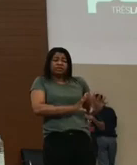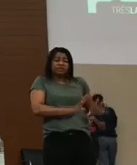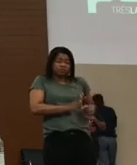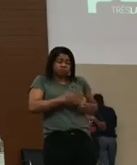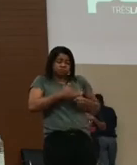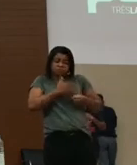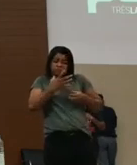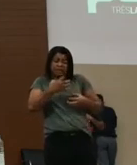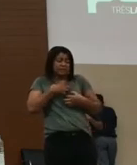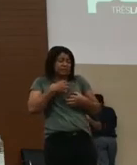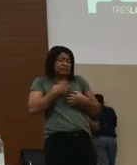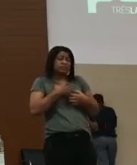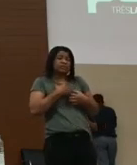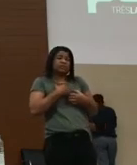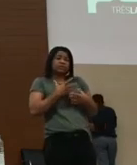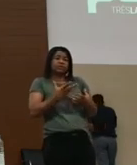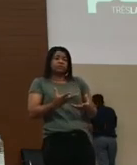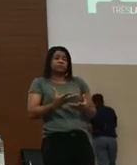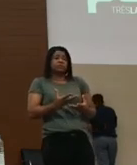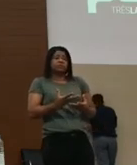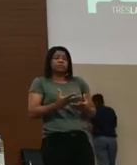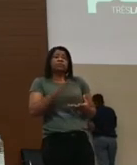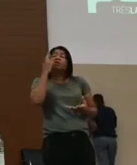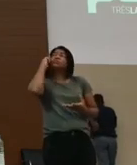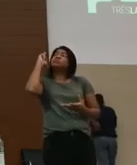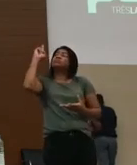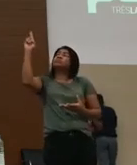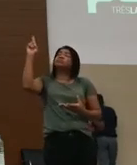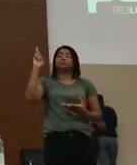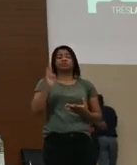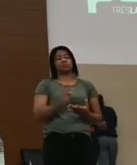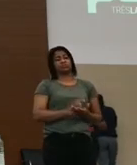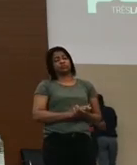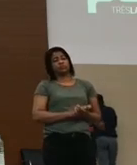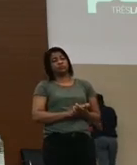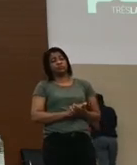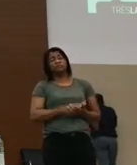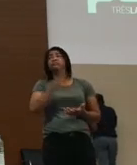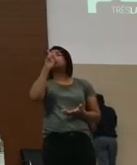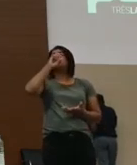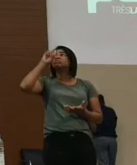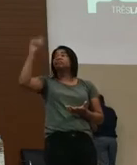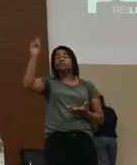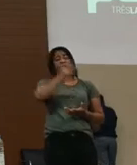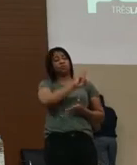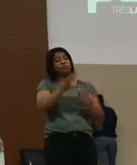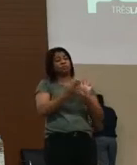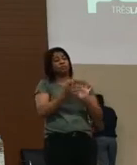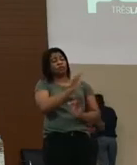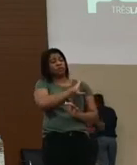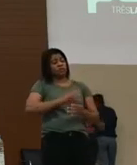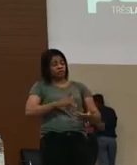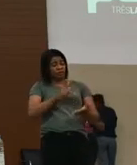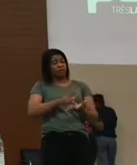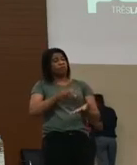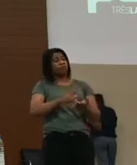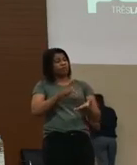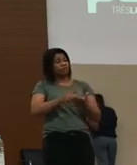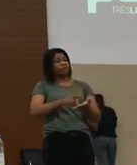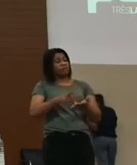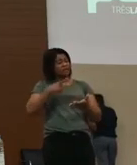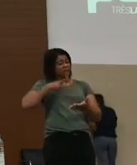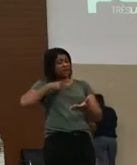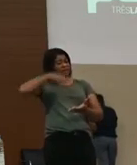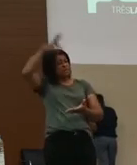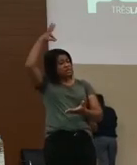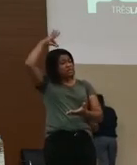desses sentimentos, ó Senhor, Deus, que em nome de Jesus verdadeiramente há um espírito